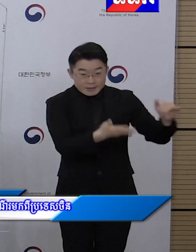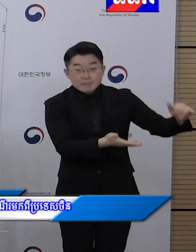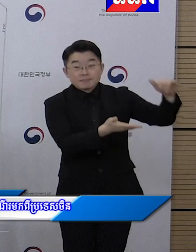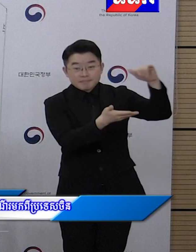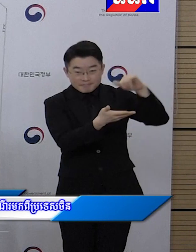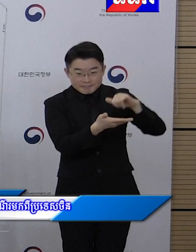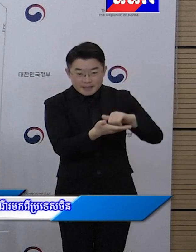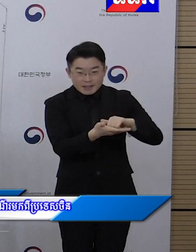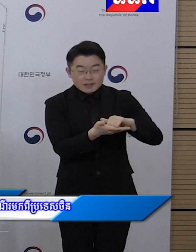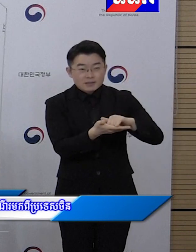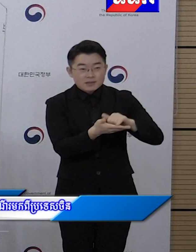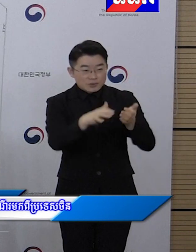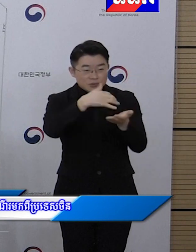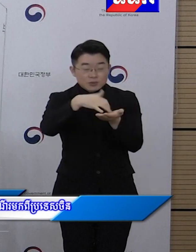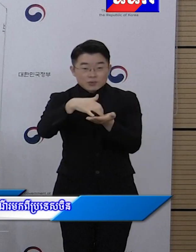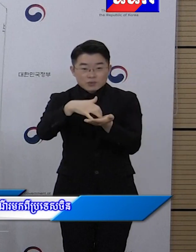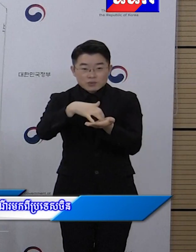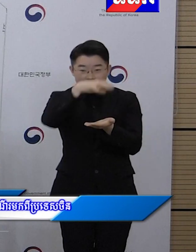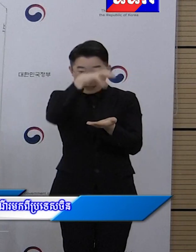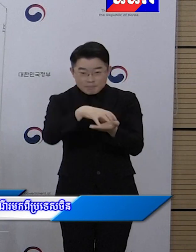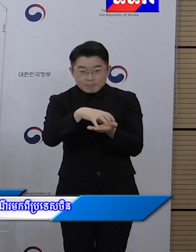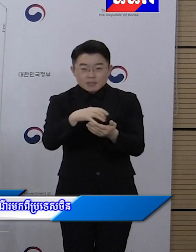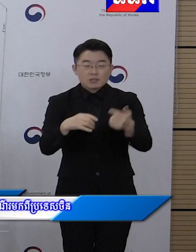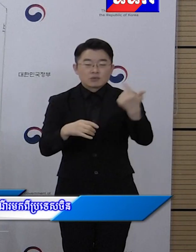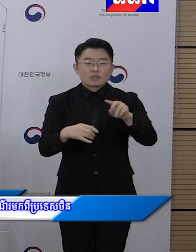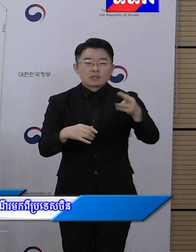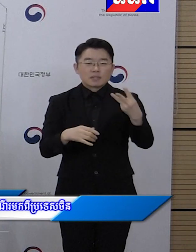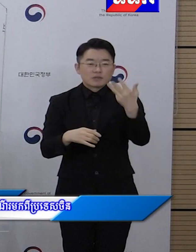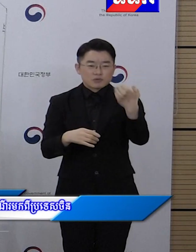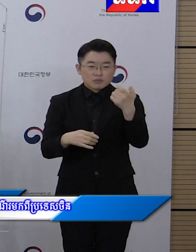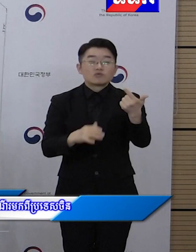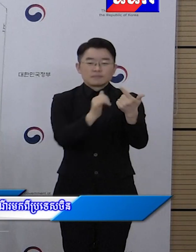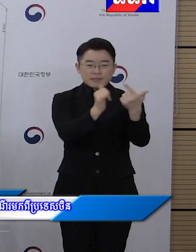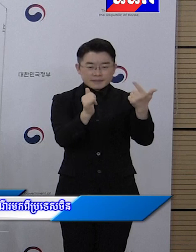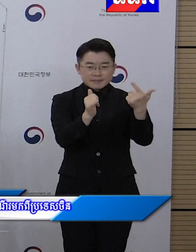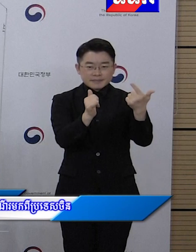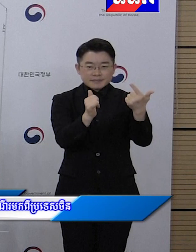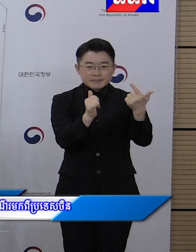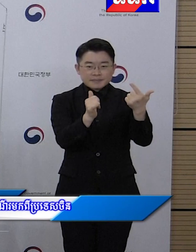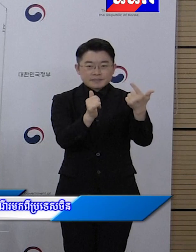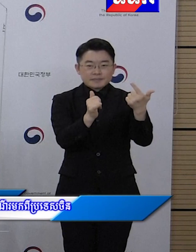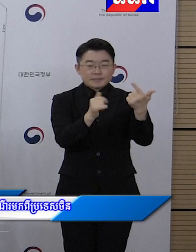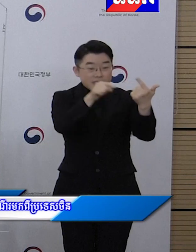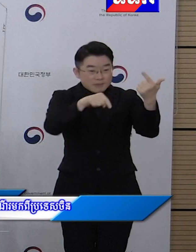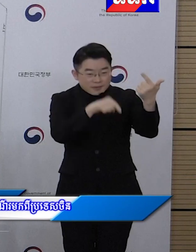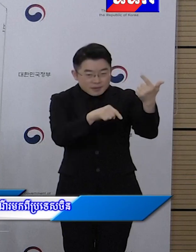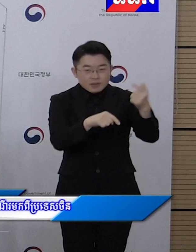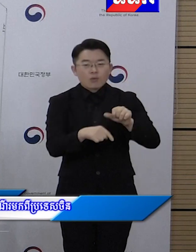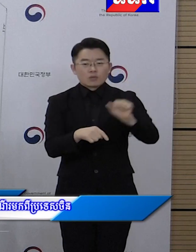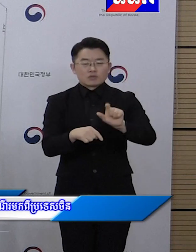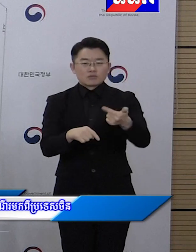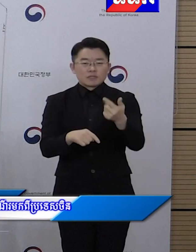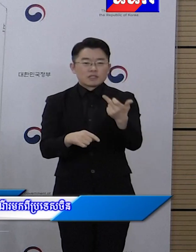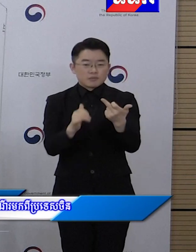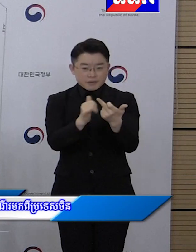យជាង 10% ពីកម្រិតខ្ពស់បំផុតដល់ទៅចំនួន 30% បន្ទាប់ពីរដ្ឋាភិបាលកូរ៉េខាងត្បូងទាមទារលទ្ធផ